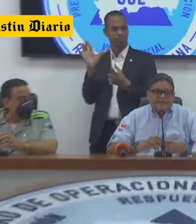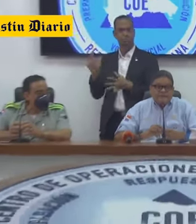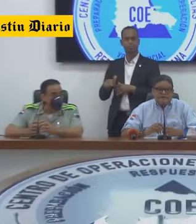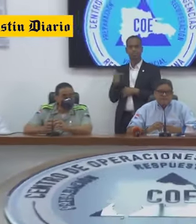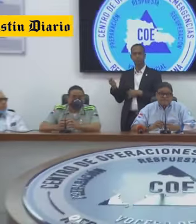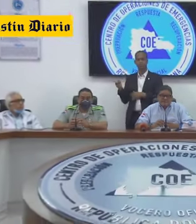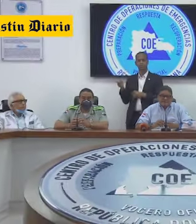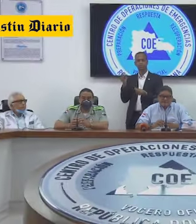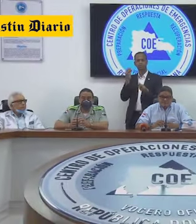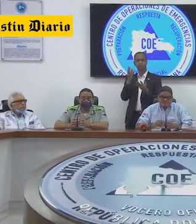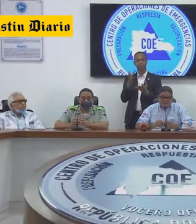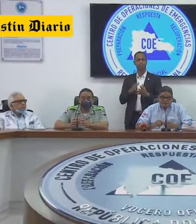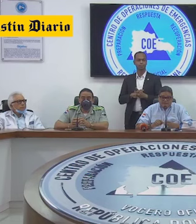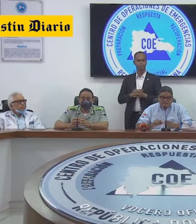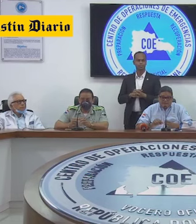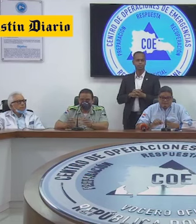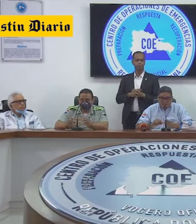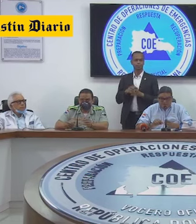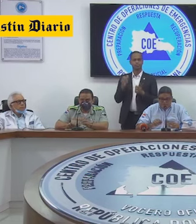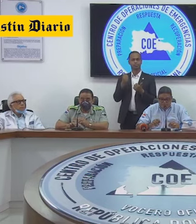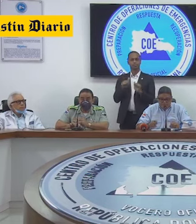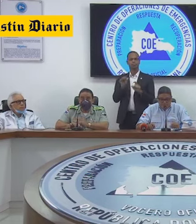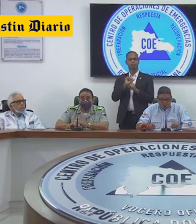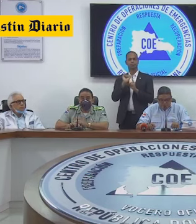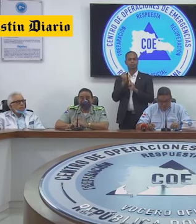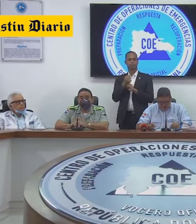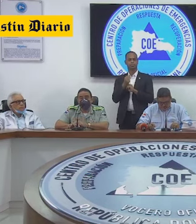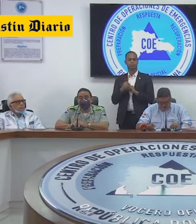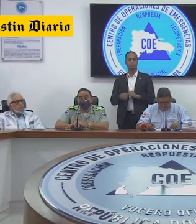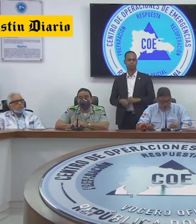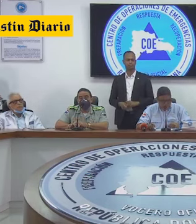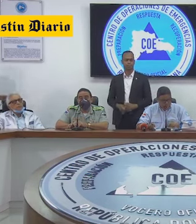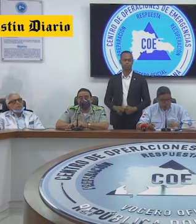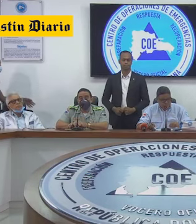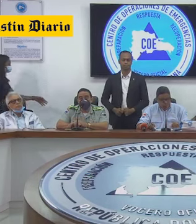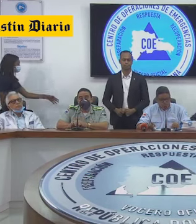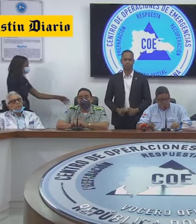para que él le explique a ustedes cualquier situación con el tema de los vehículos pesados.